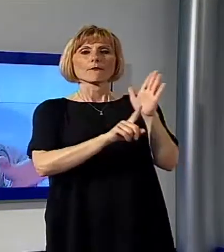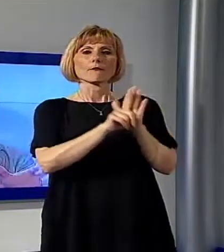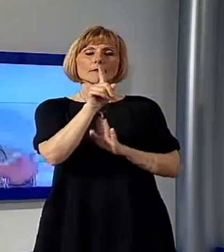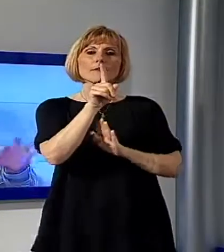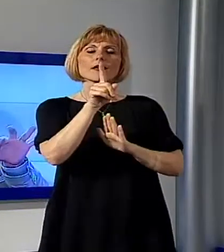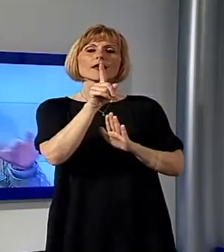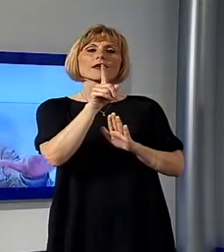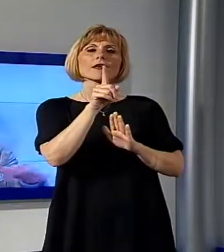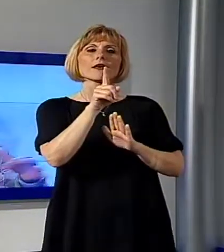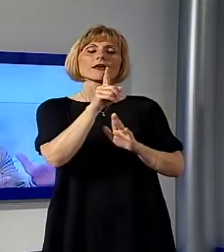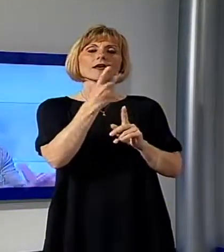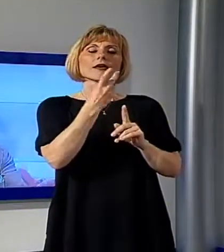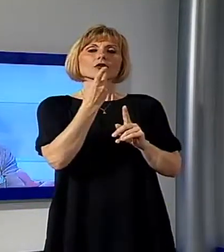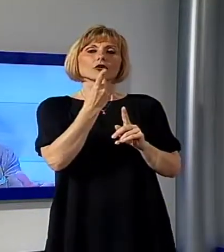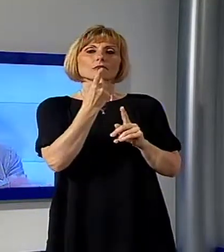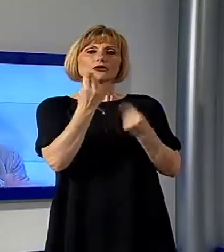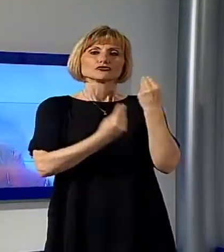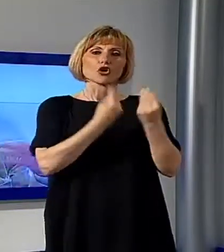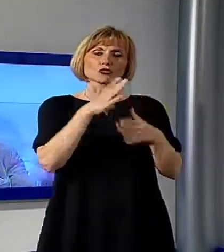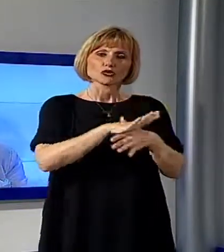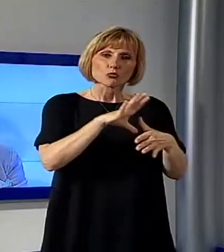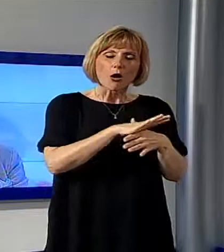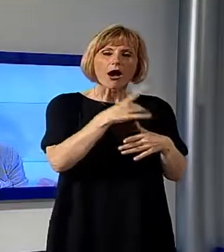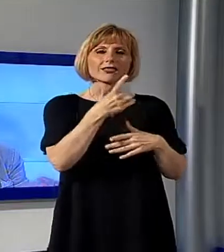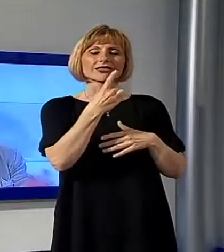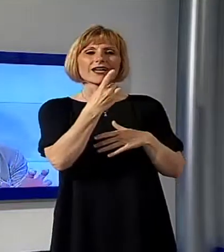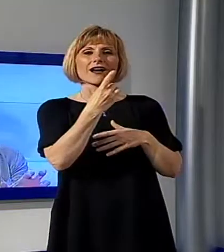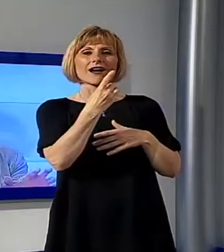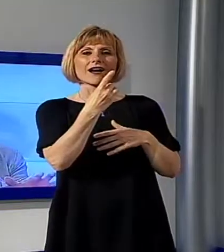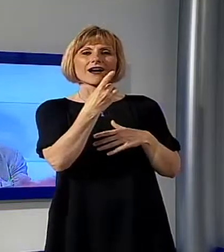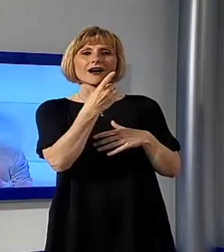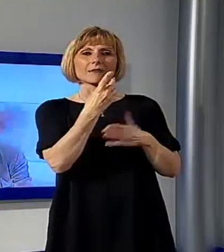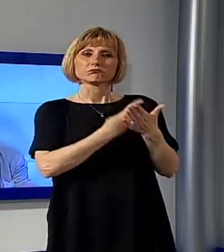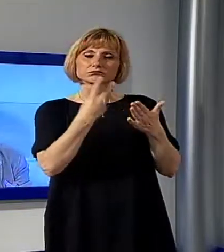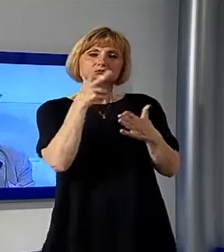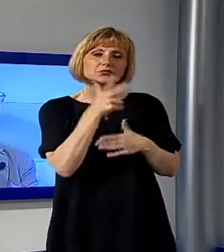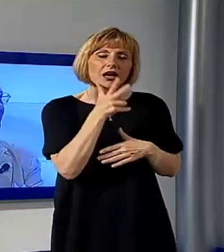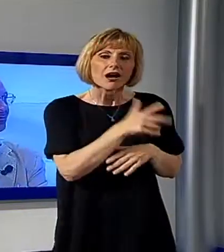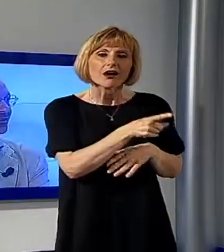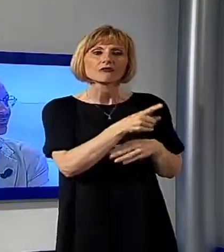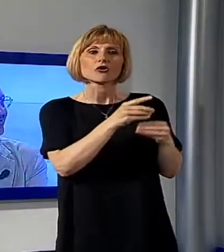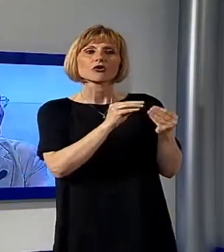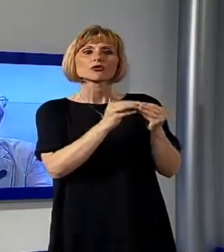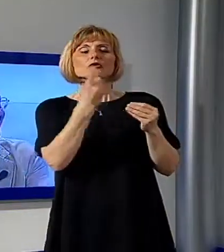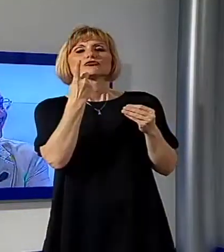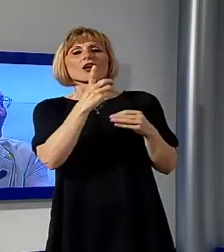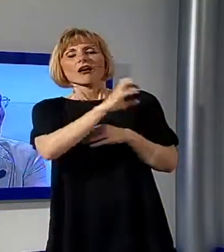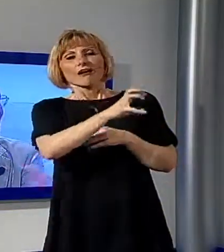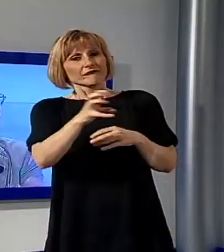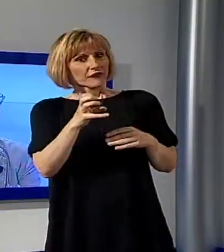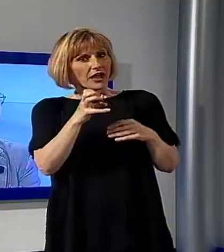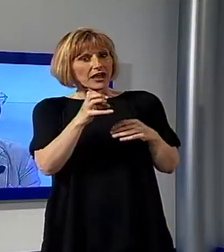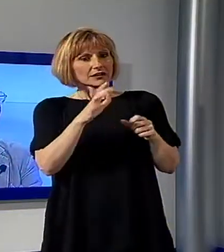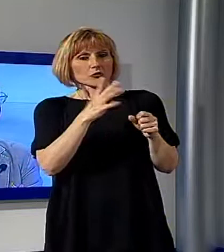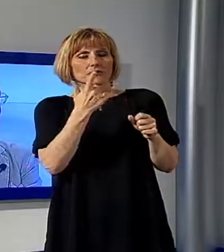tra talento, gioco di squadra, impegno comune che possono esserci, o virtuosismo che possono esserci tra il calcio,